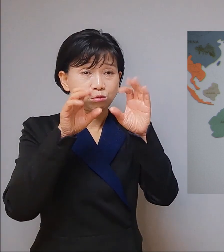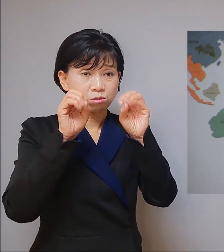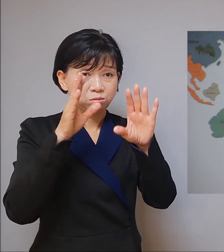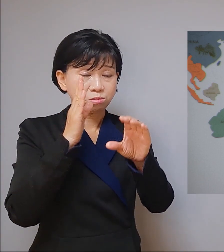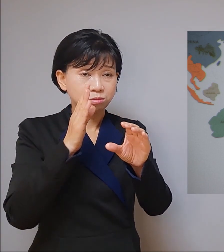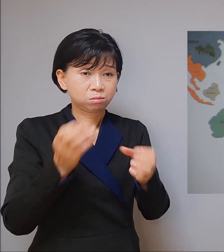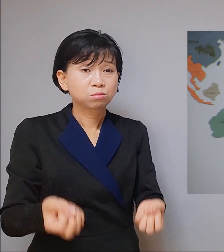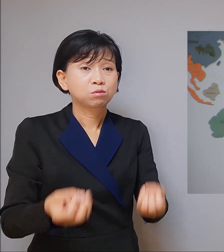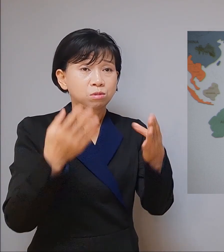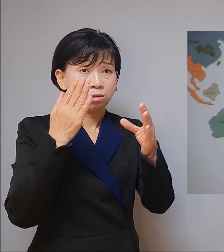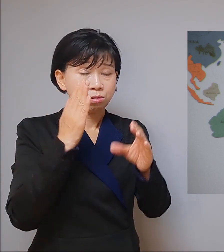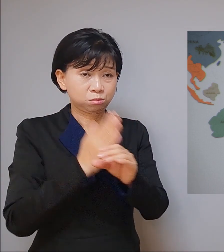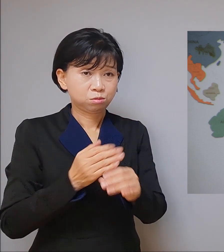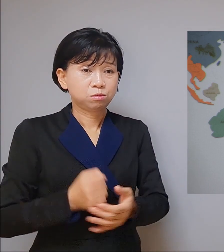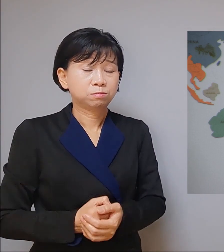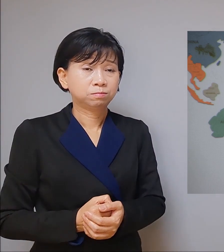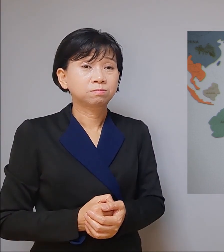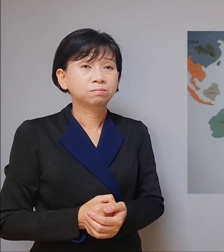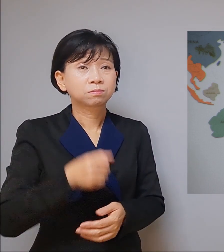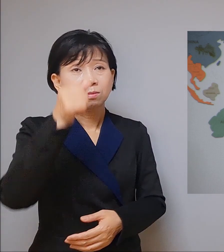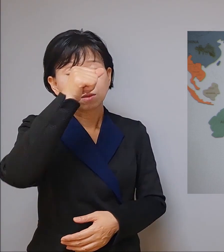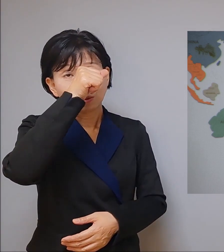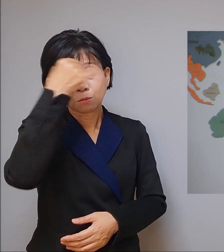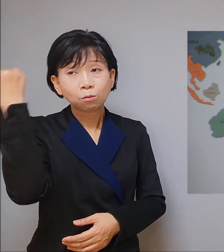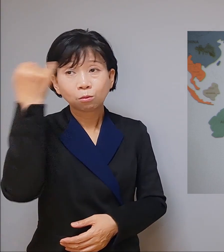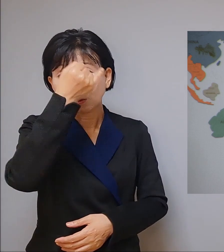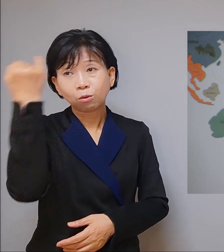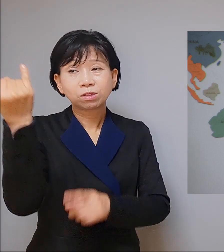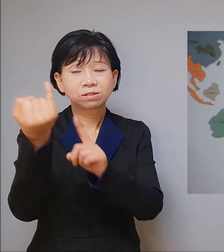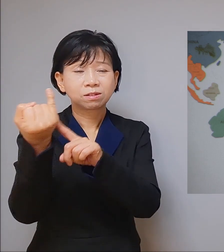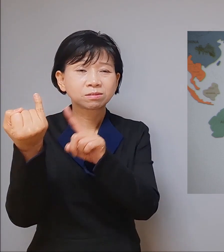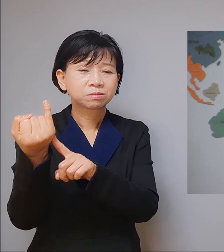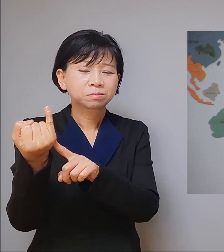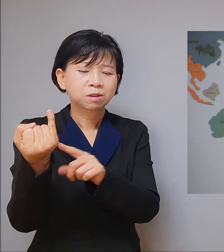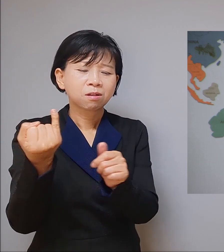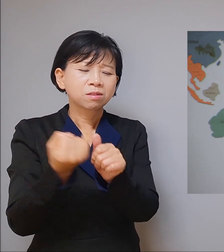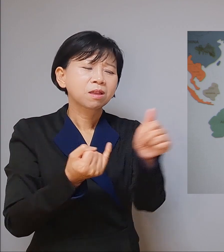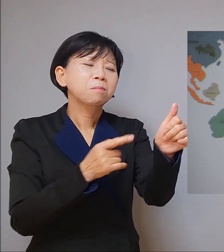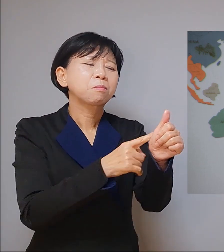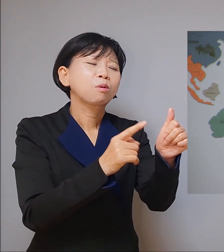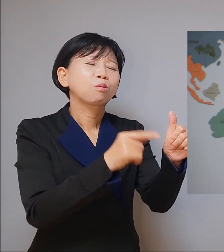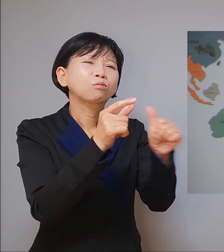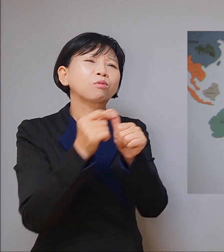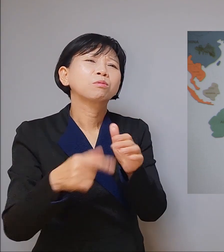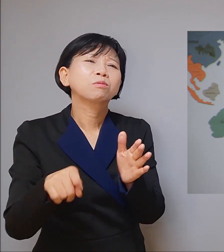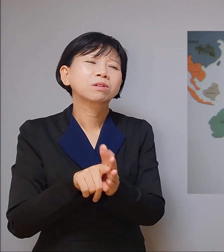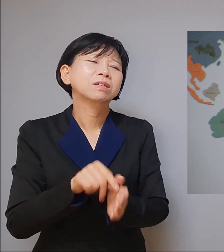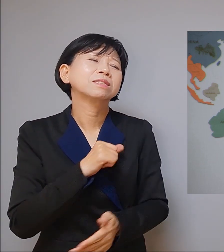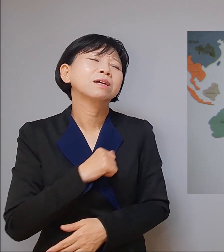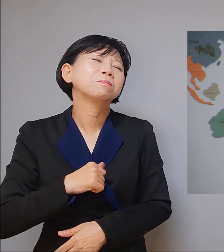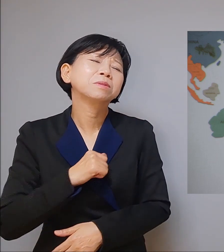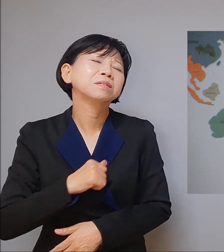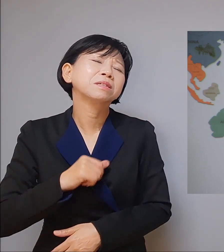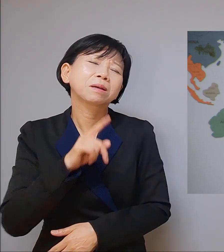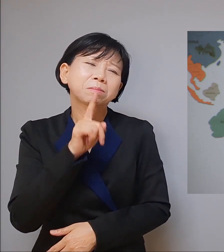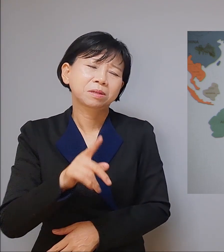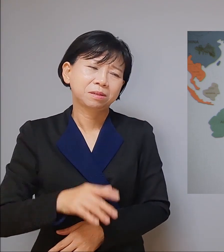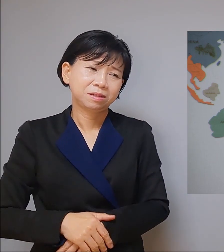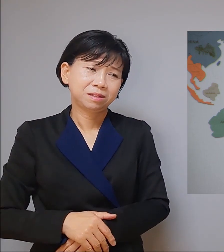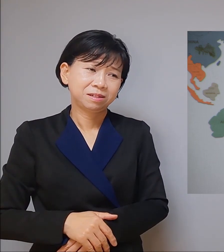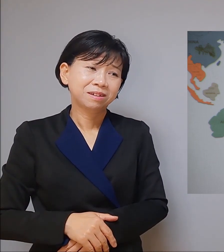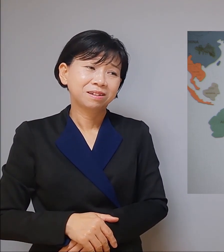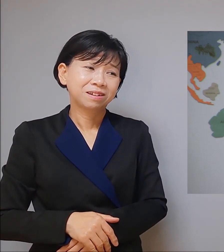그래서 우리 권사님이 남편 전도를 위해 뭐든지 참는다고 이런 말씀을 하시더라고요. 여러분, 이것도